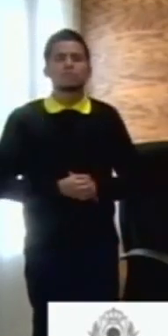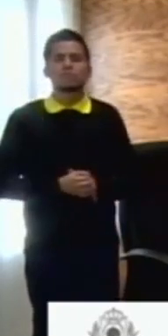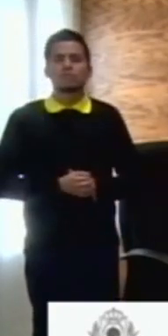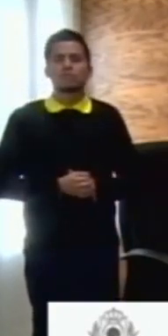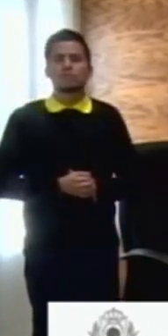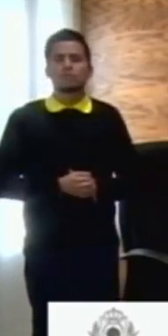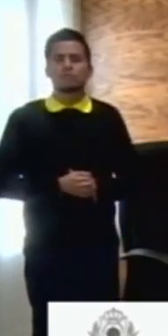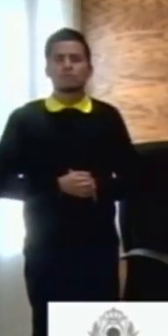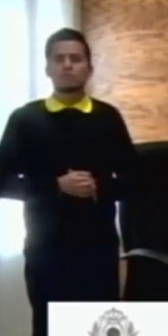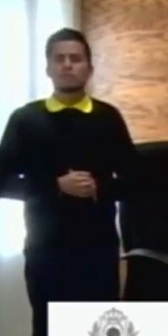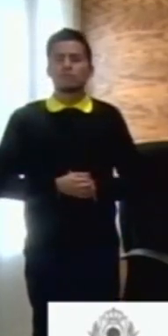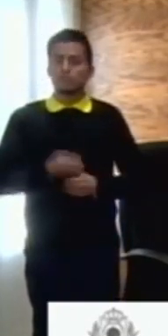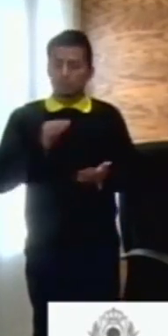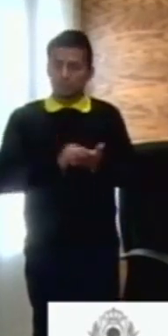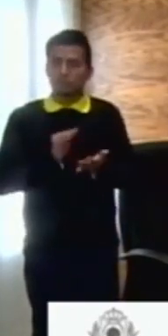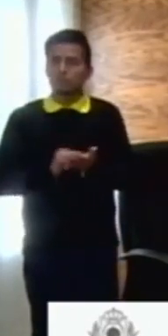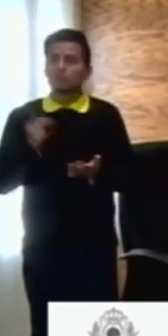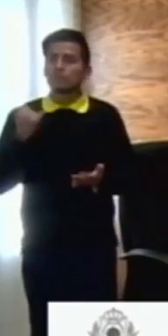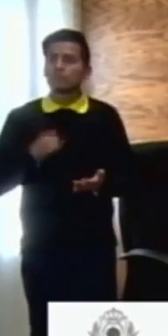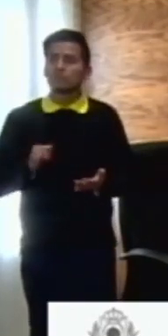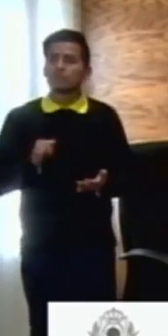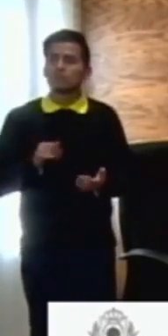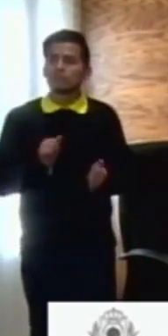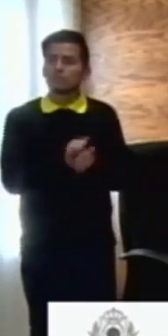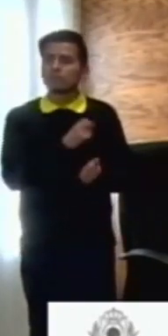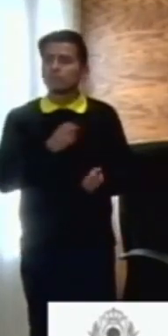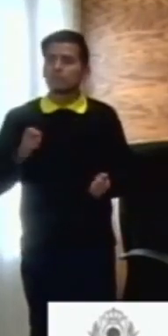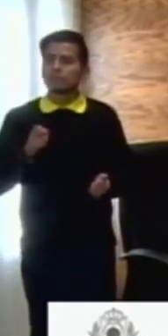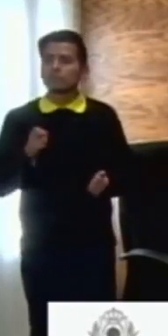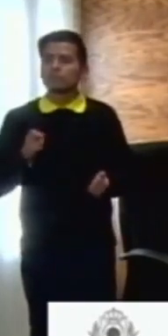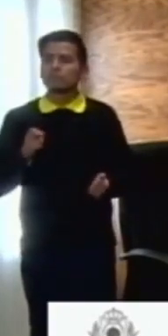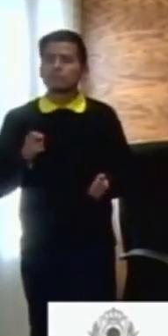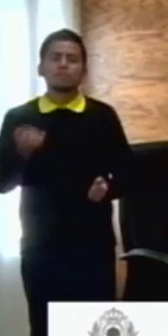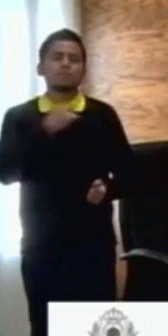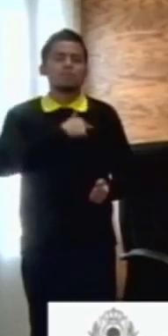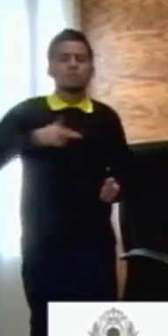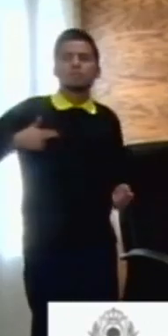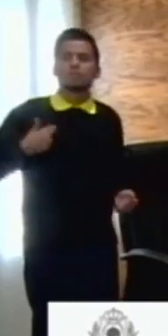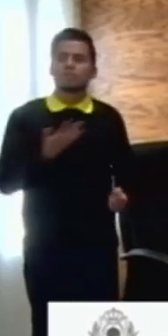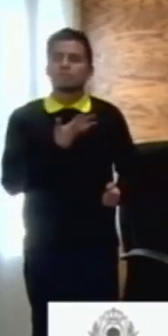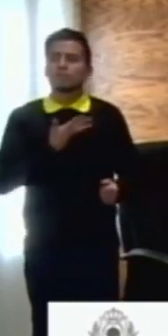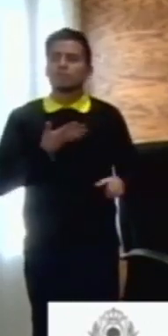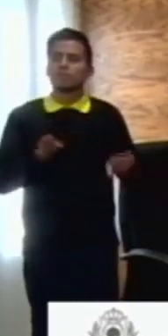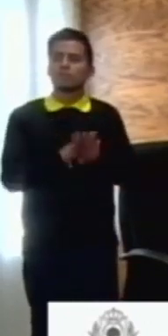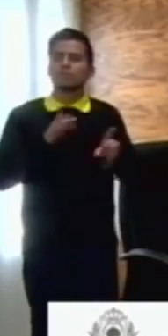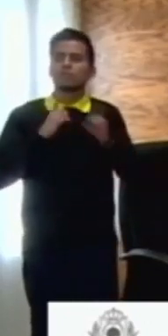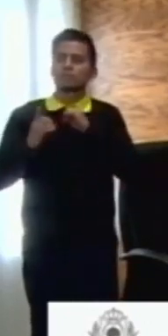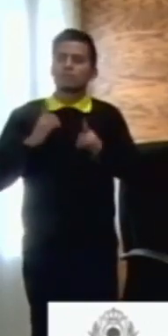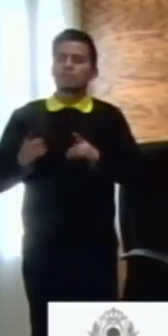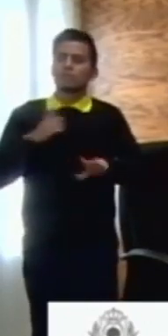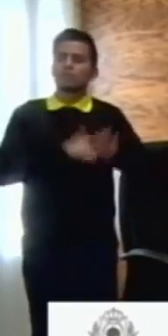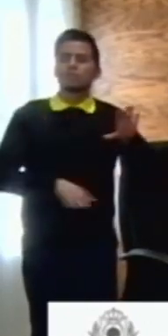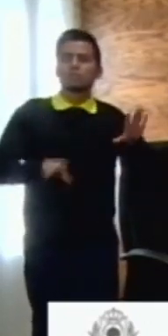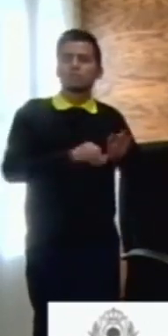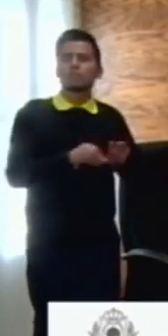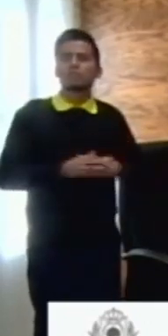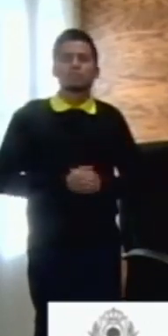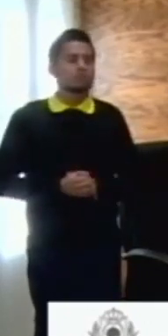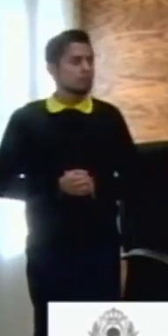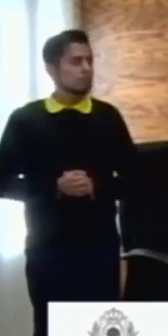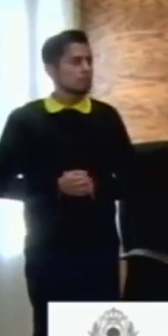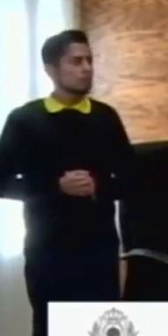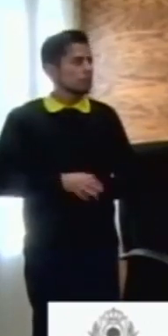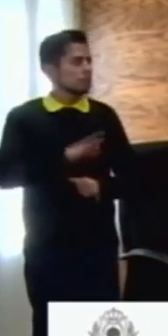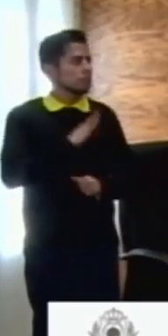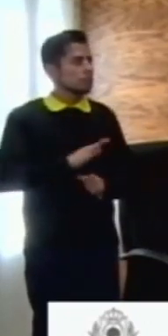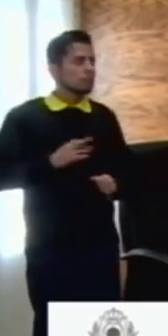y aún así con esto tenemos que como sociedad prepararnos y aportar Nuestro